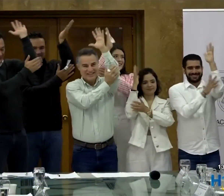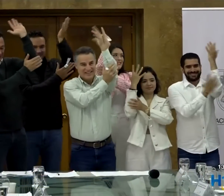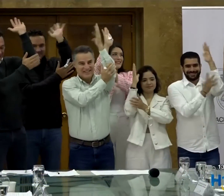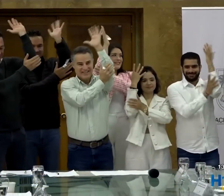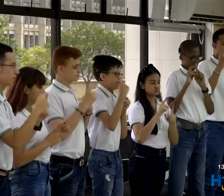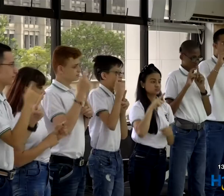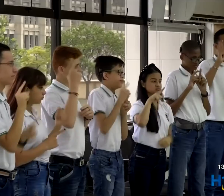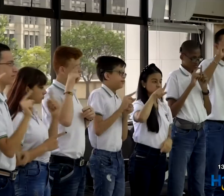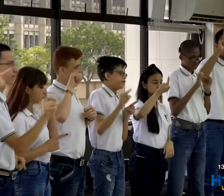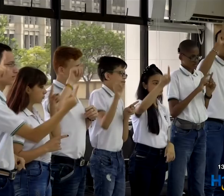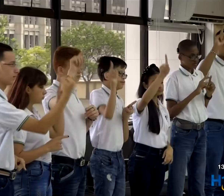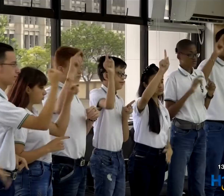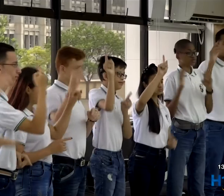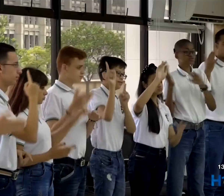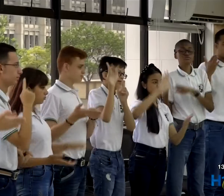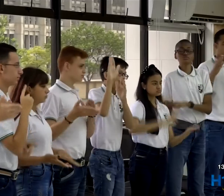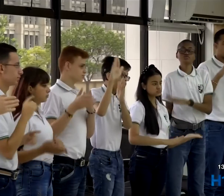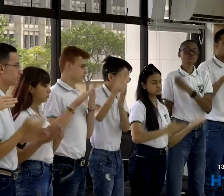en el país.